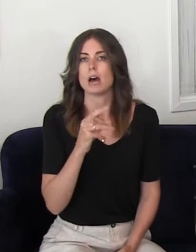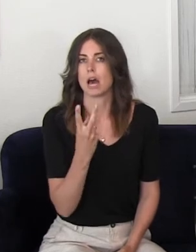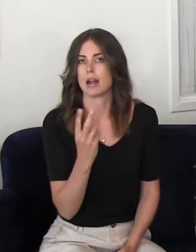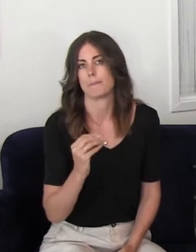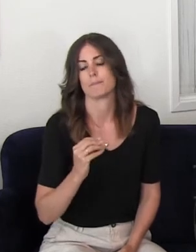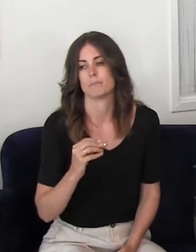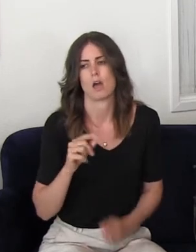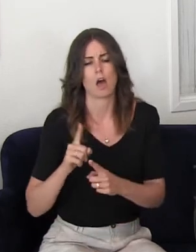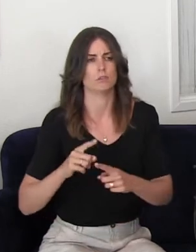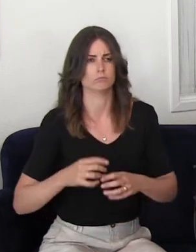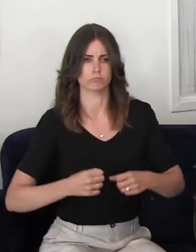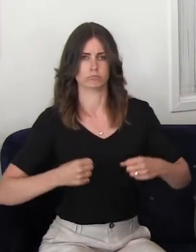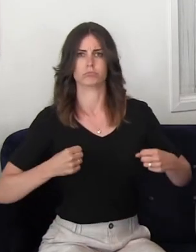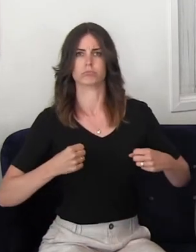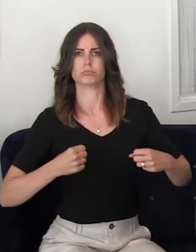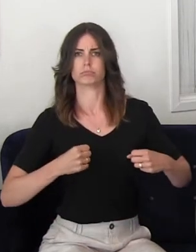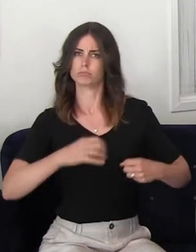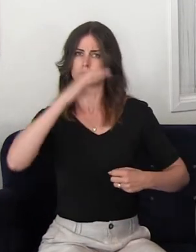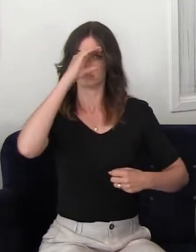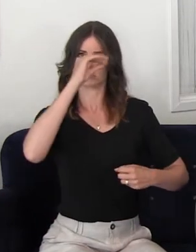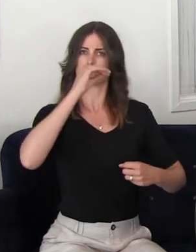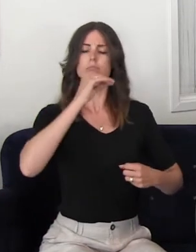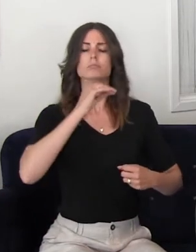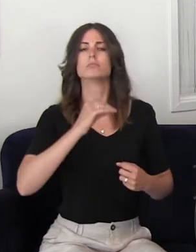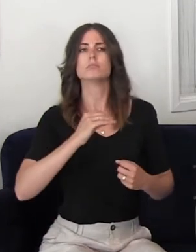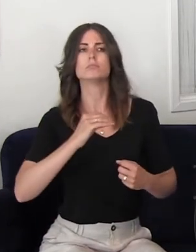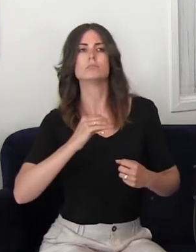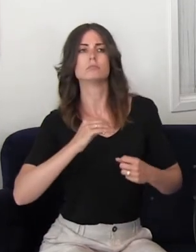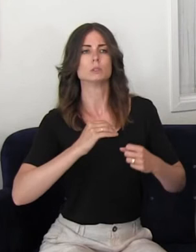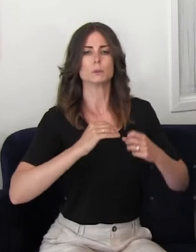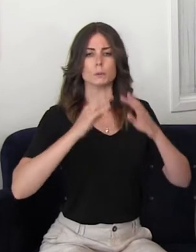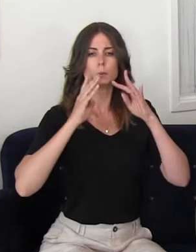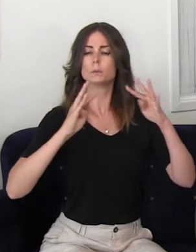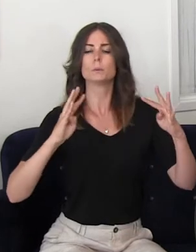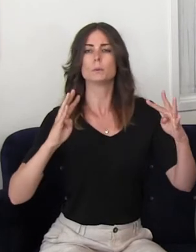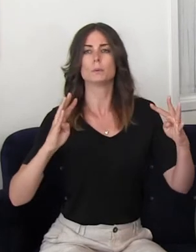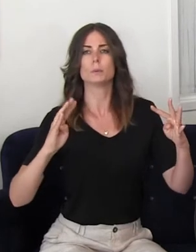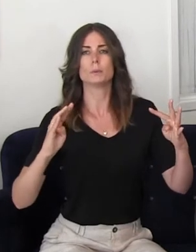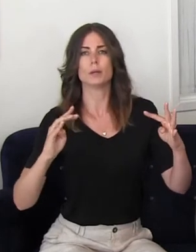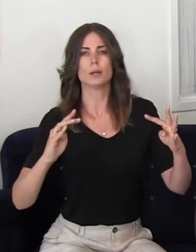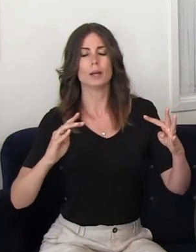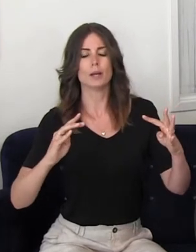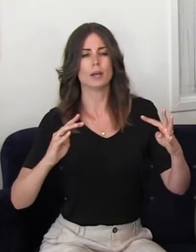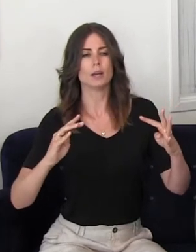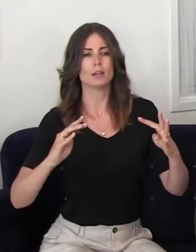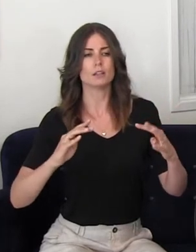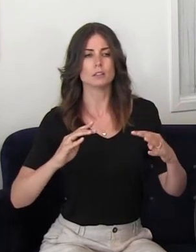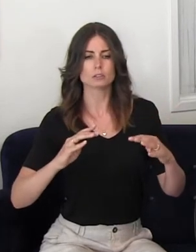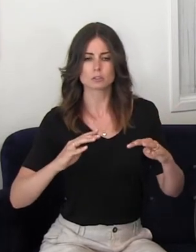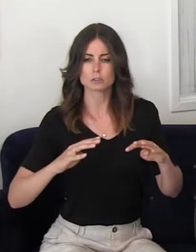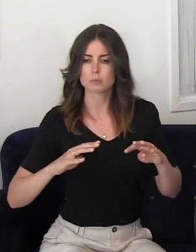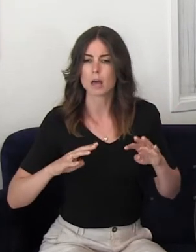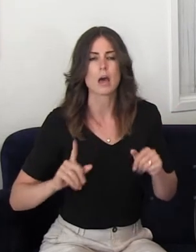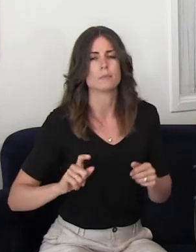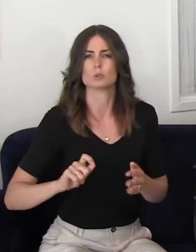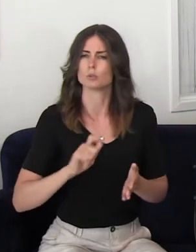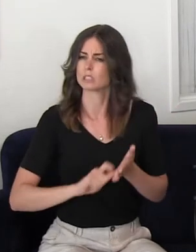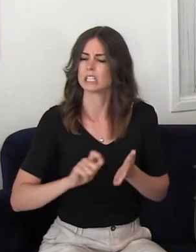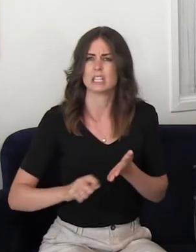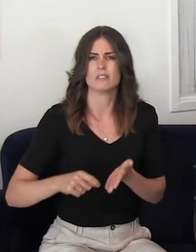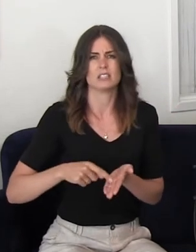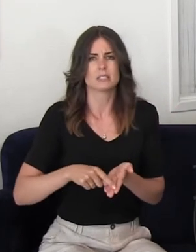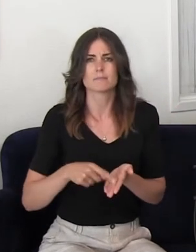Det var en stor, stadig, reslig kar med karisma och utstrålning, så man specialskrev hjälteroller åt